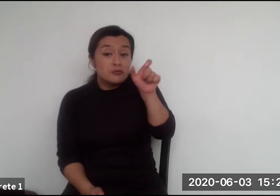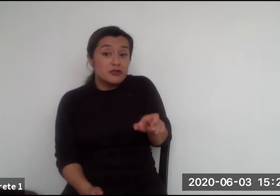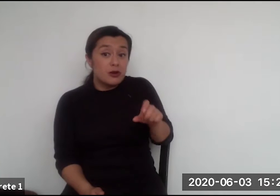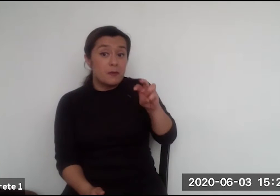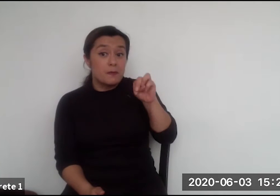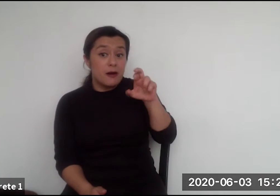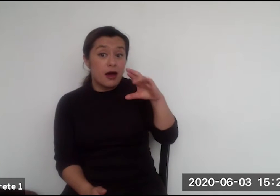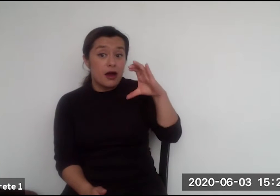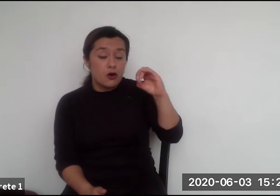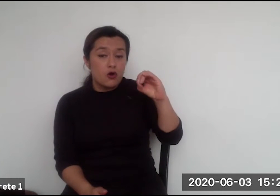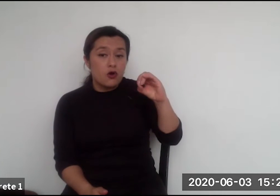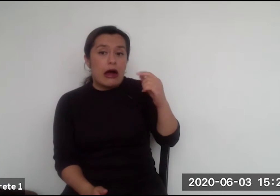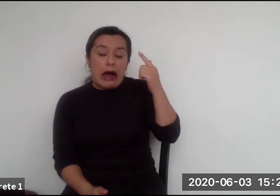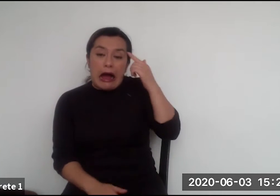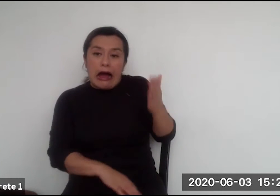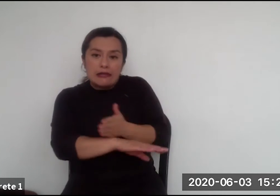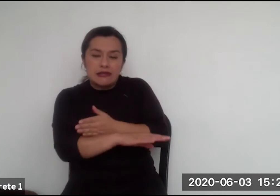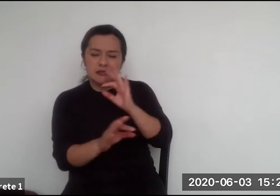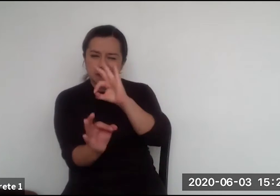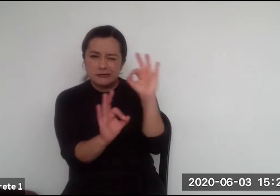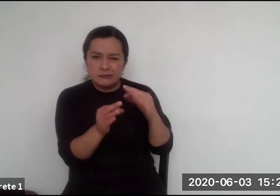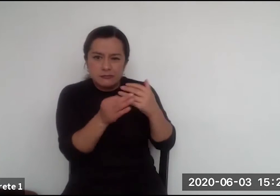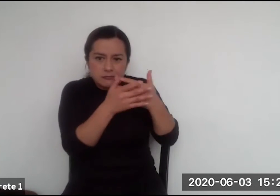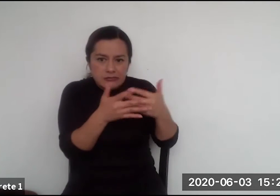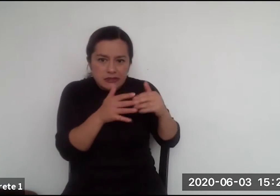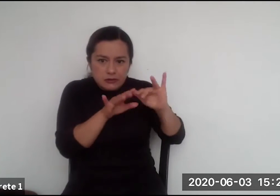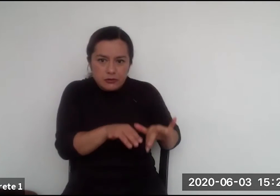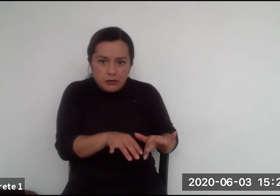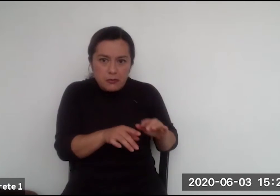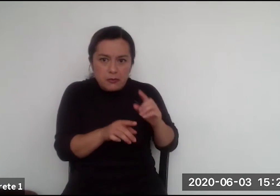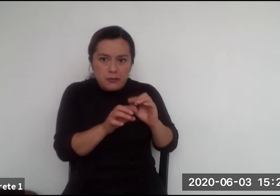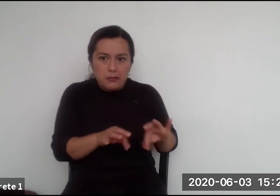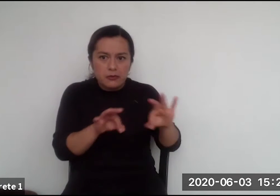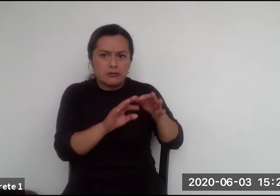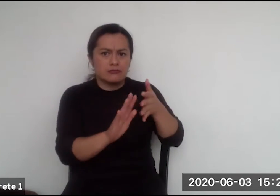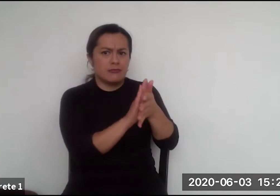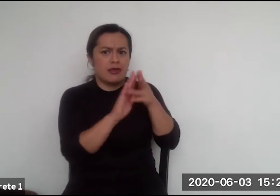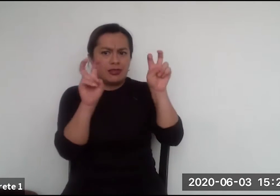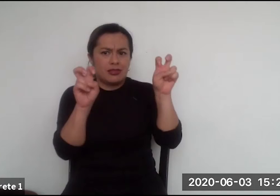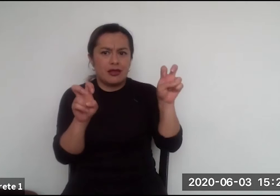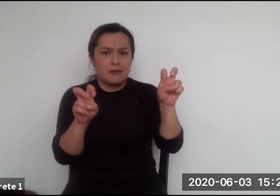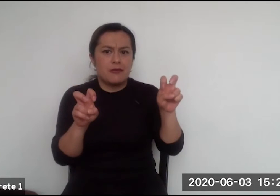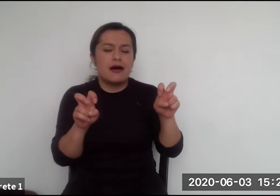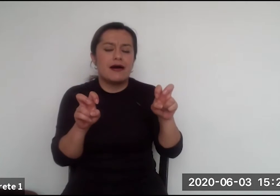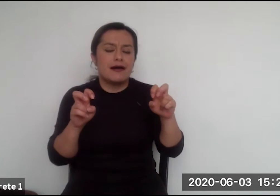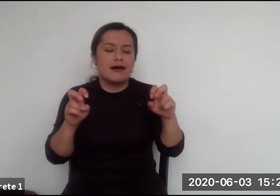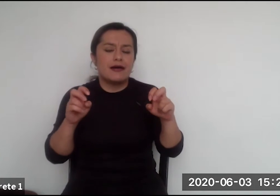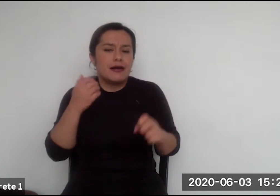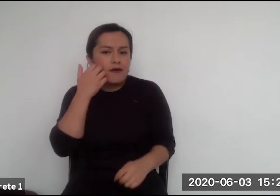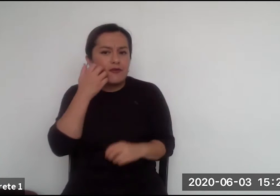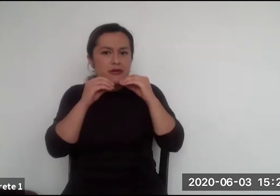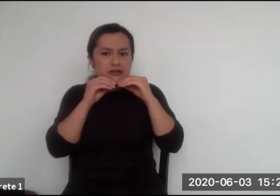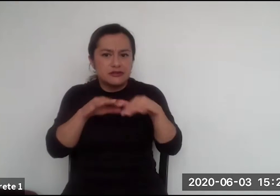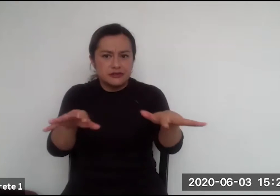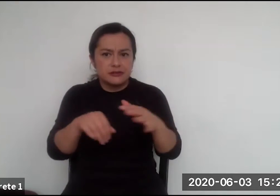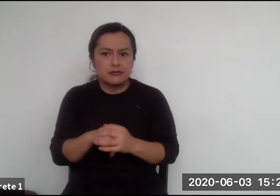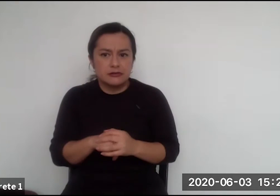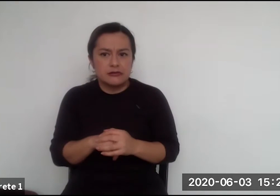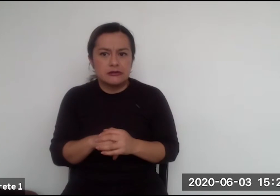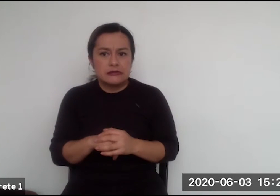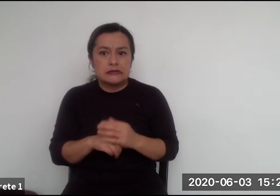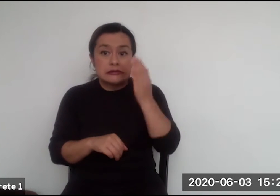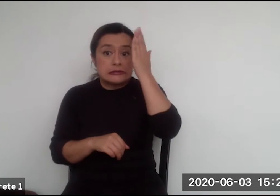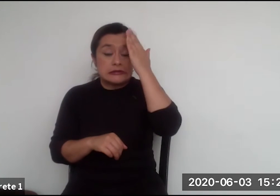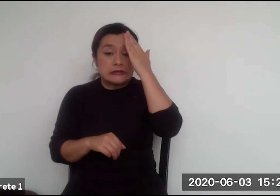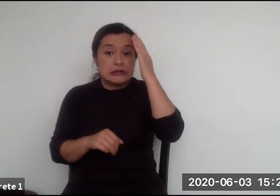Mariela, a questão das afetividades, das afecções, das afetações que